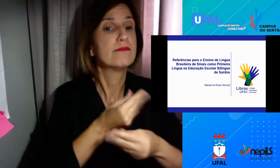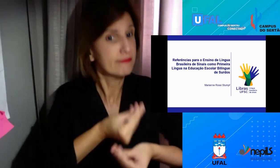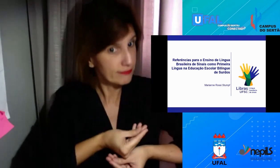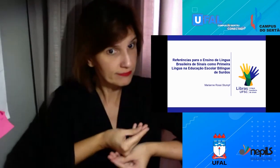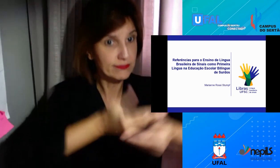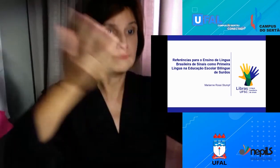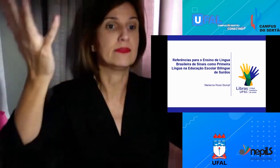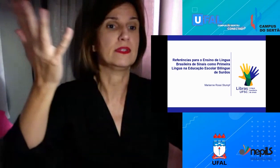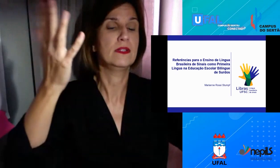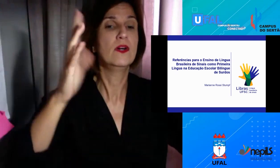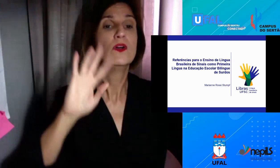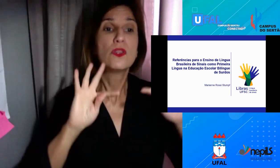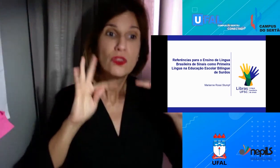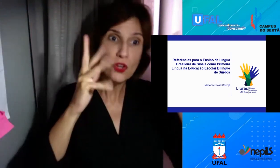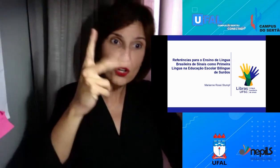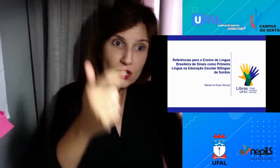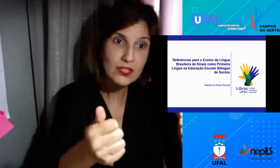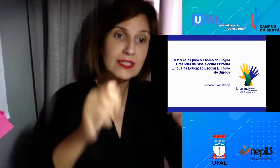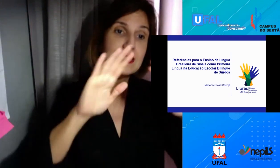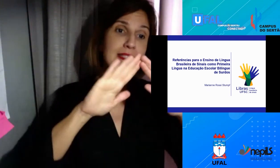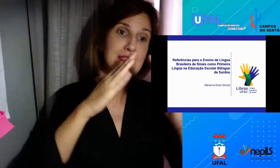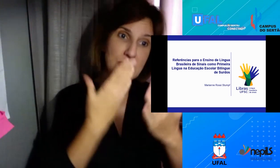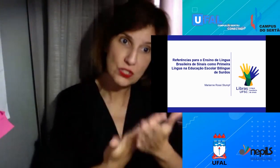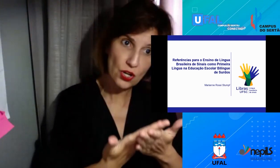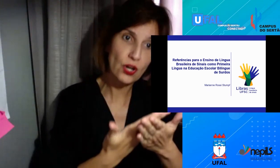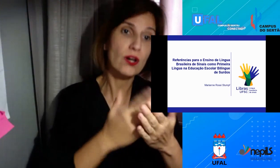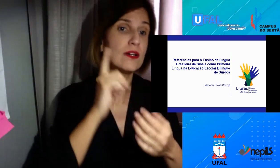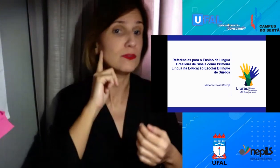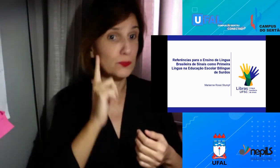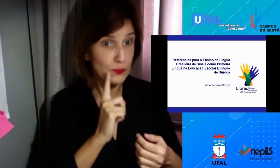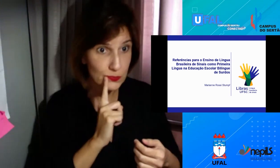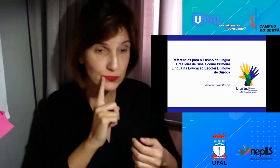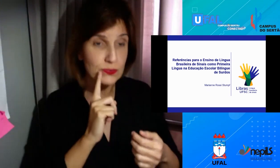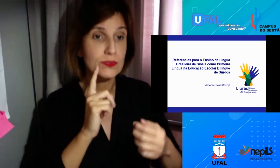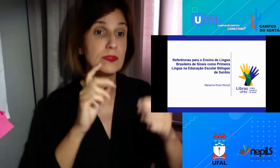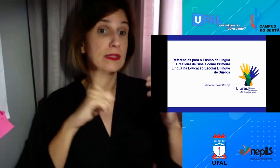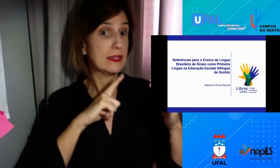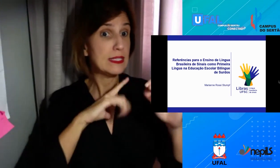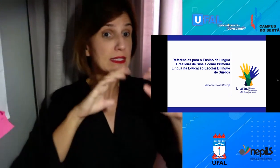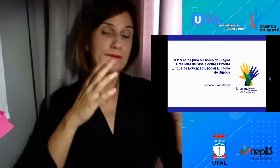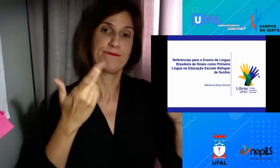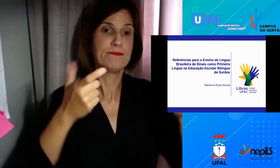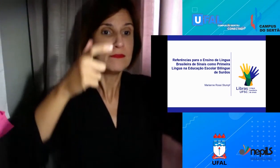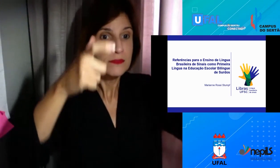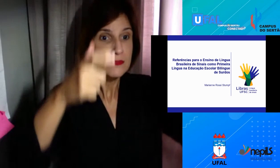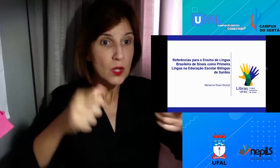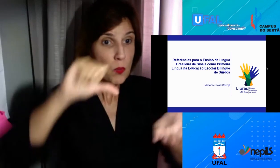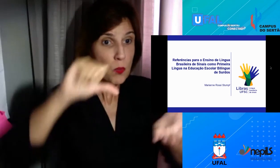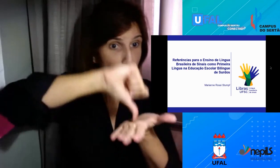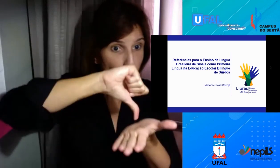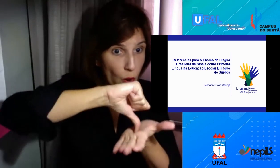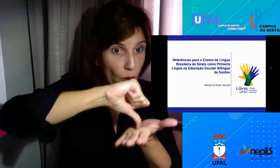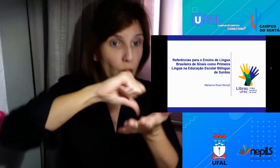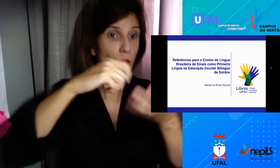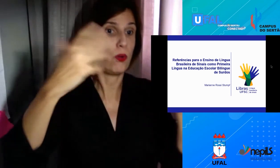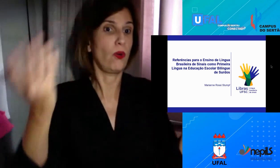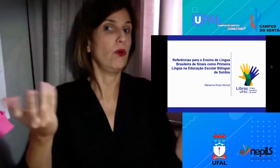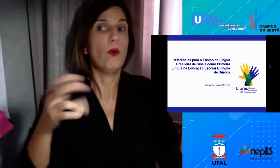realizado apenas por mim, não é um trabalho individual, é um trabalho de muitas pessoas, pessoas surdas,